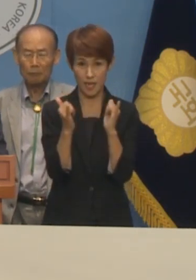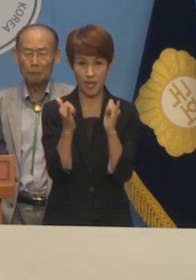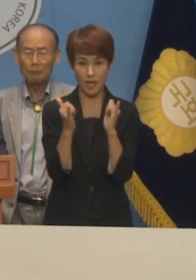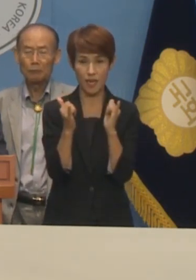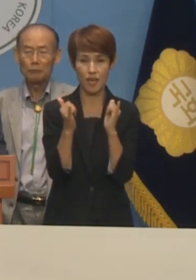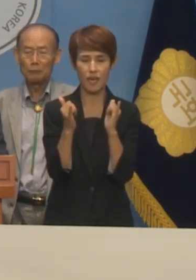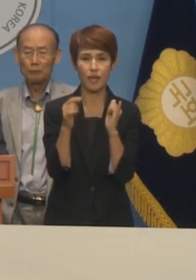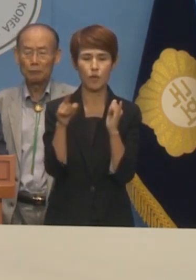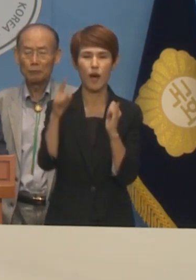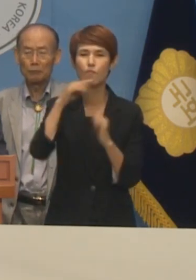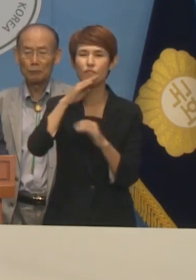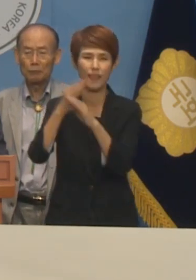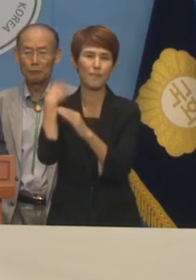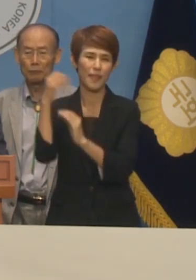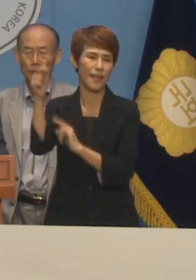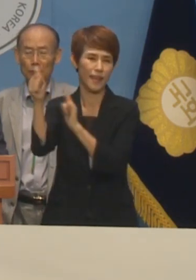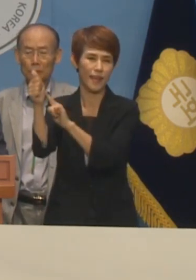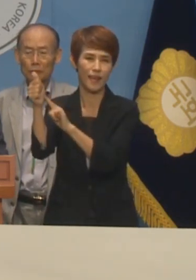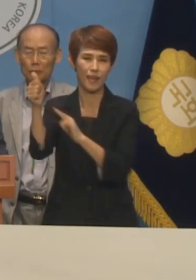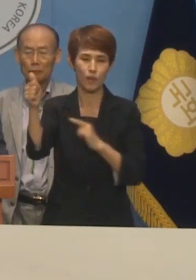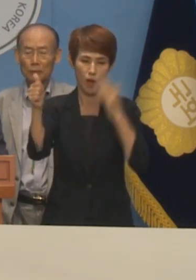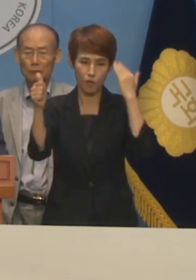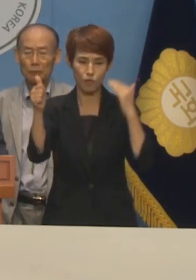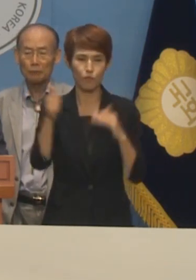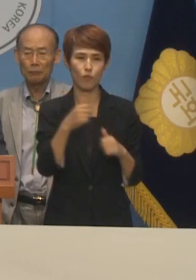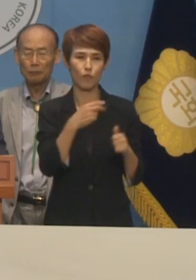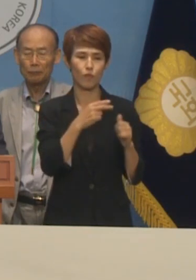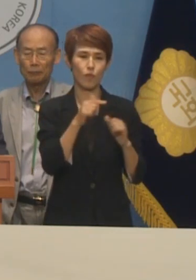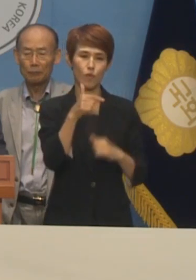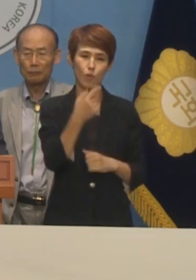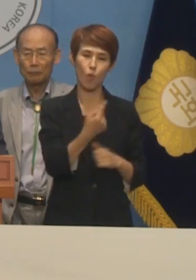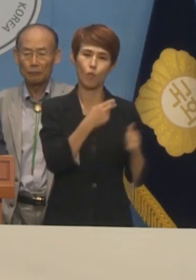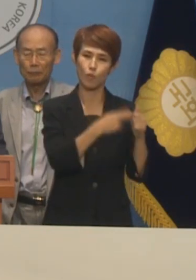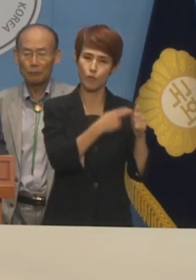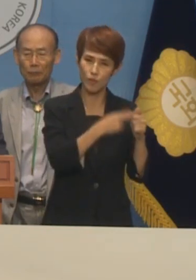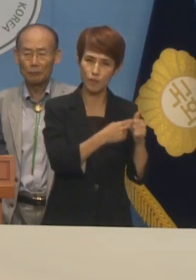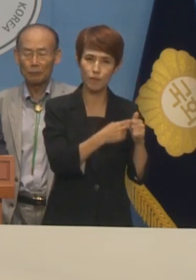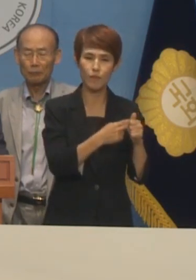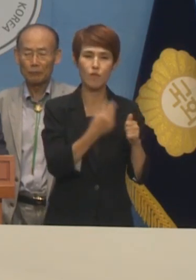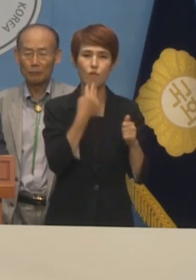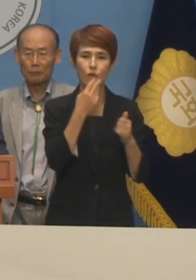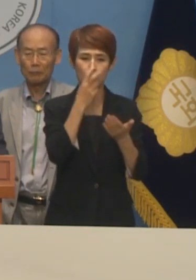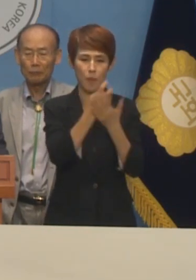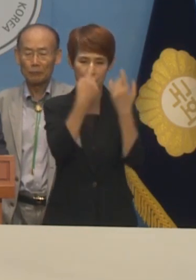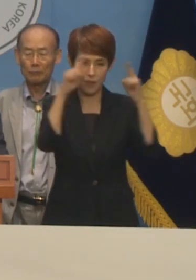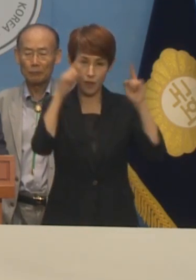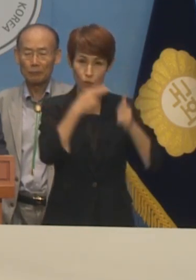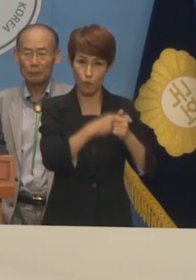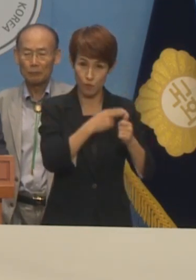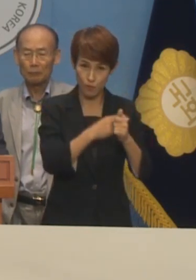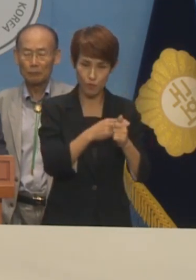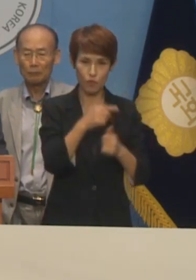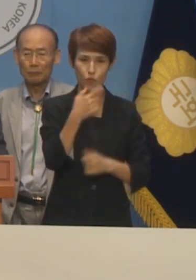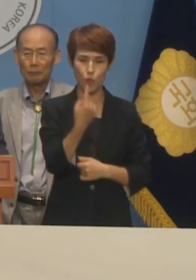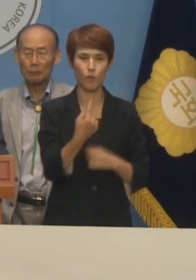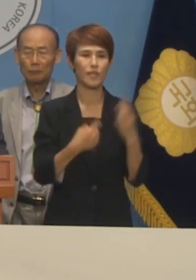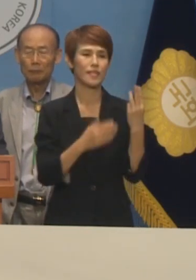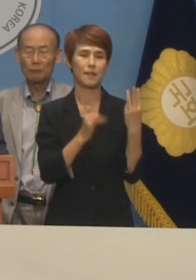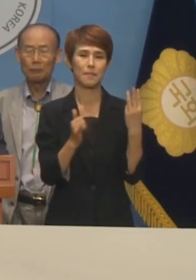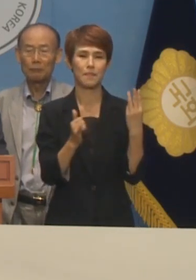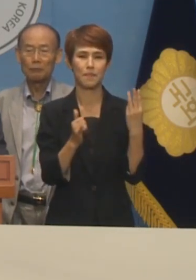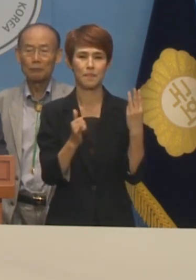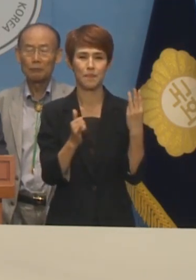그 노태구 교수님, 또 이상면 전 서울법대 교수님, 그리고 노정선